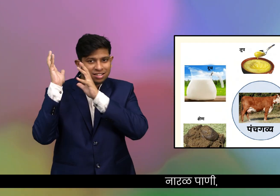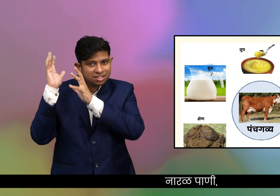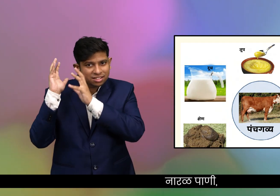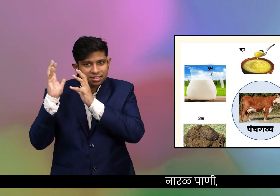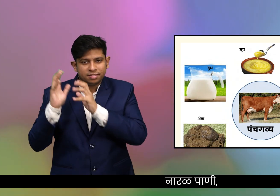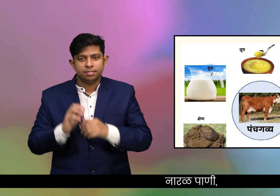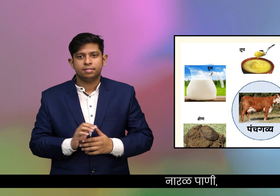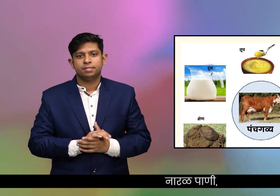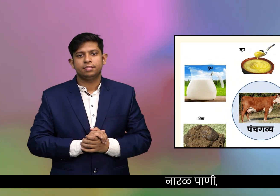नारळ पाणी,